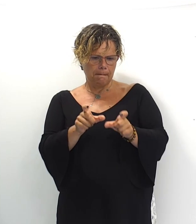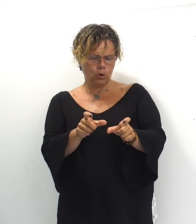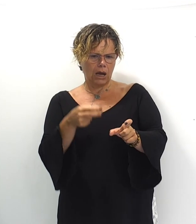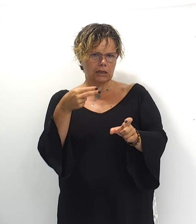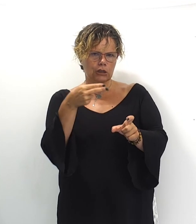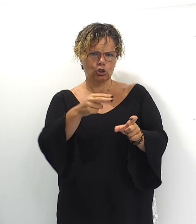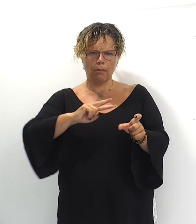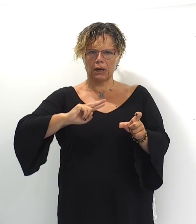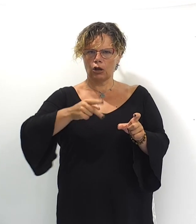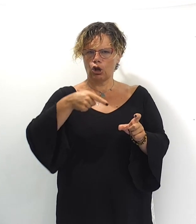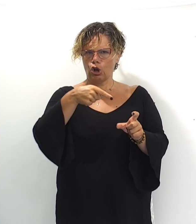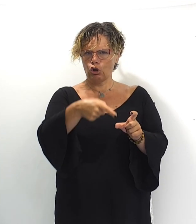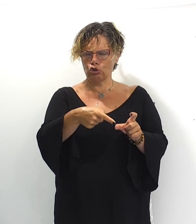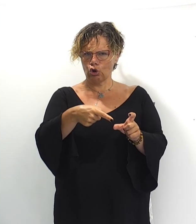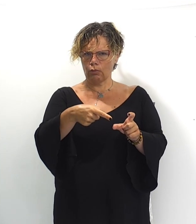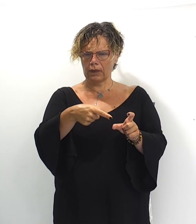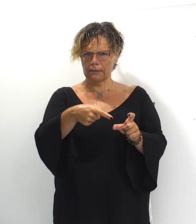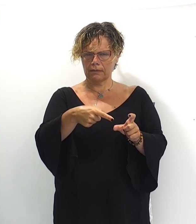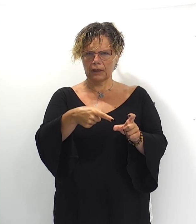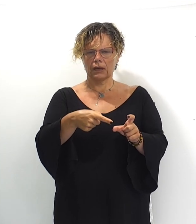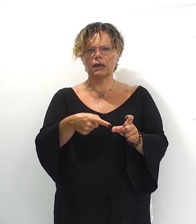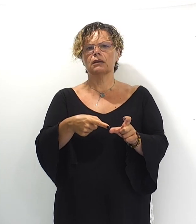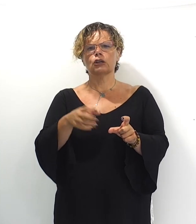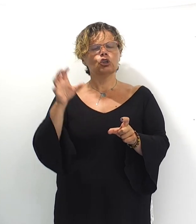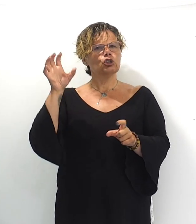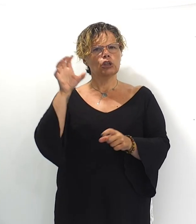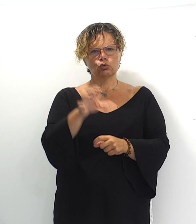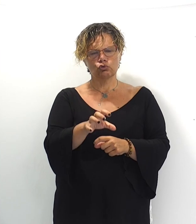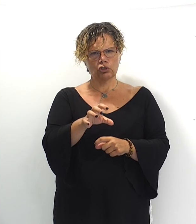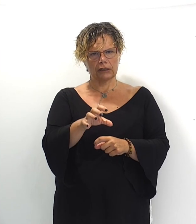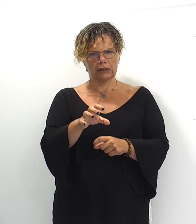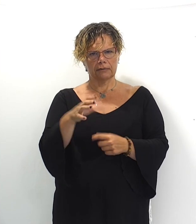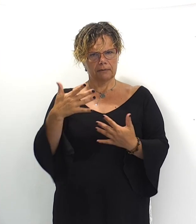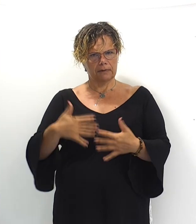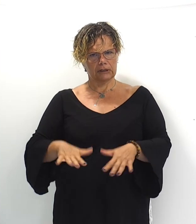e deferita alla autorità giudiziaria.